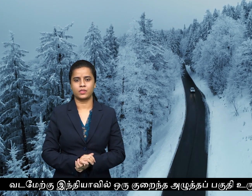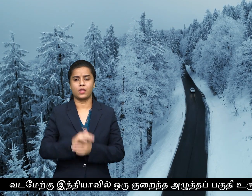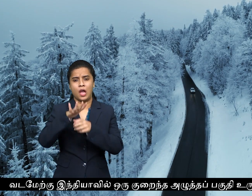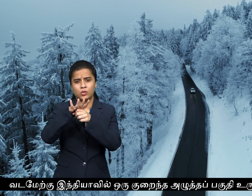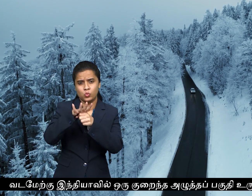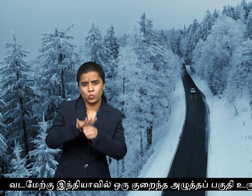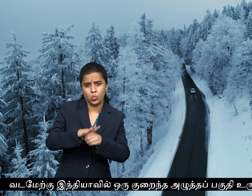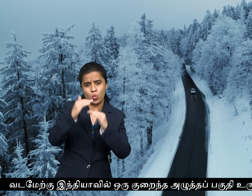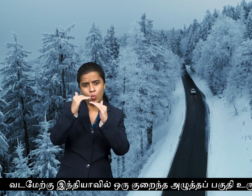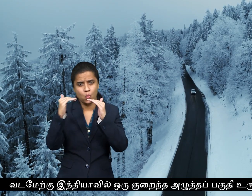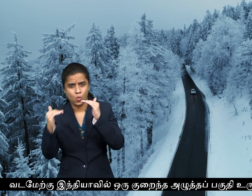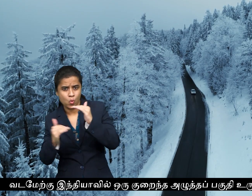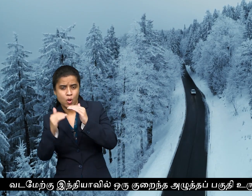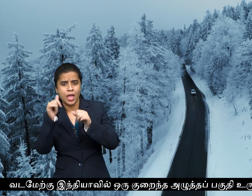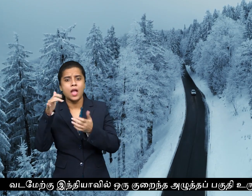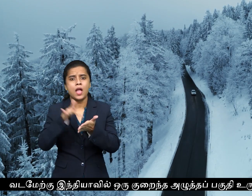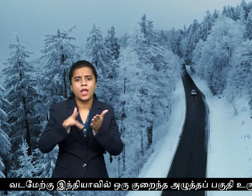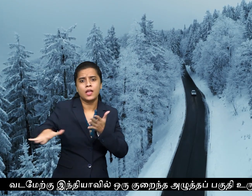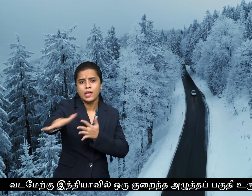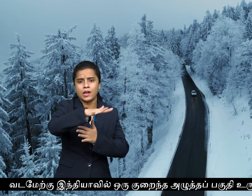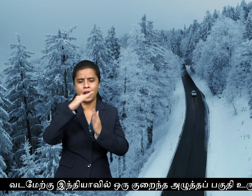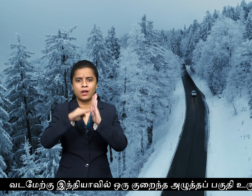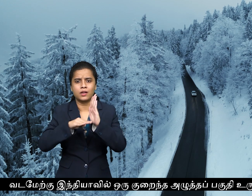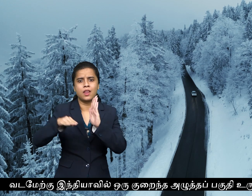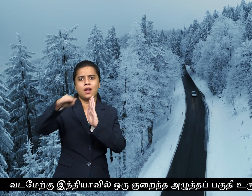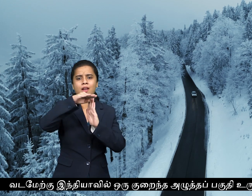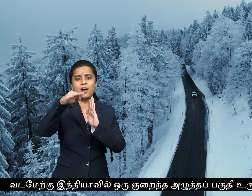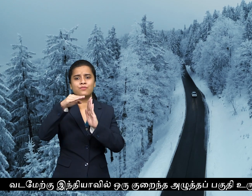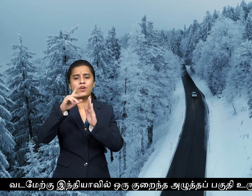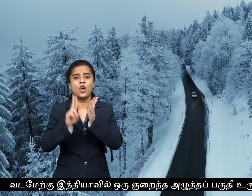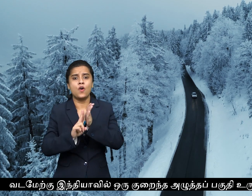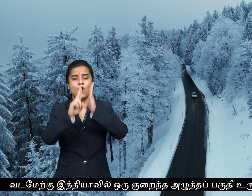வடமேற்கு இந்தியாவில் ஒரு குறைந்த அழுத்த பகுதி உருவாகிறது.